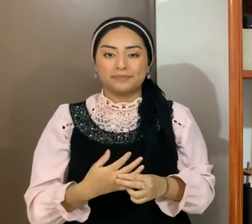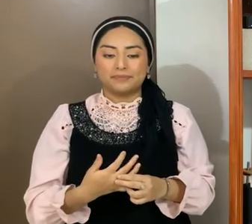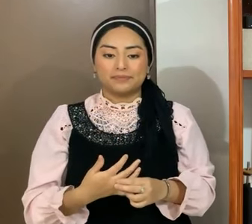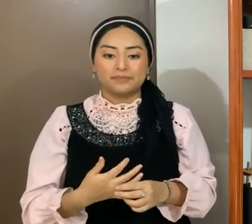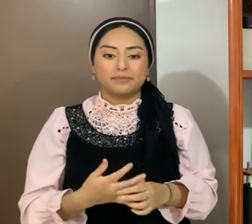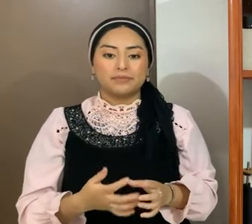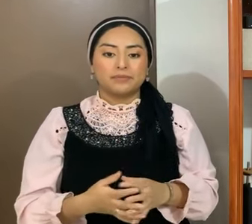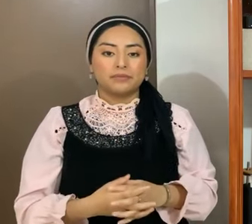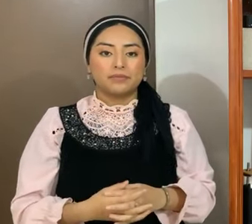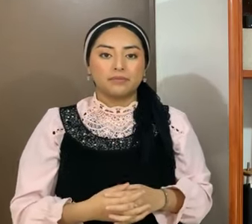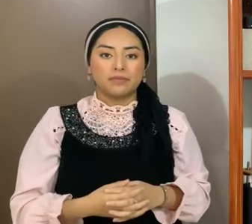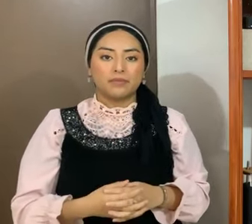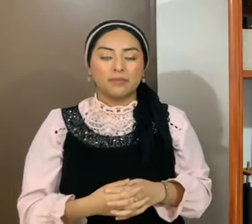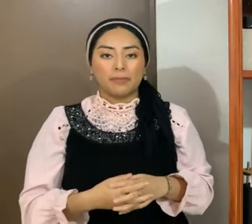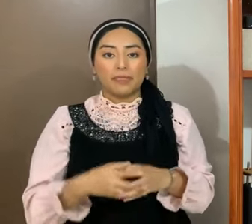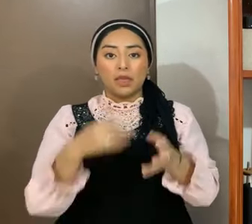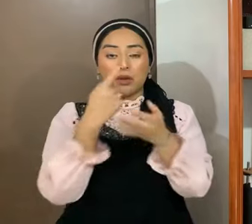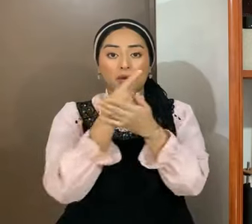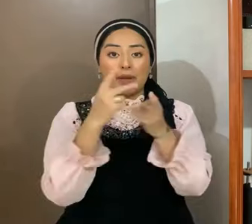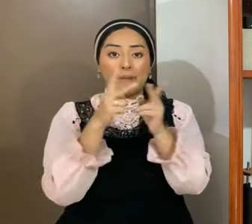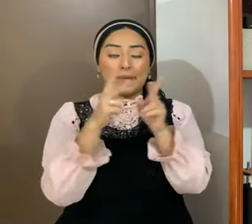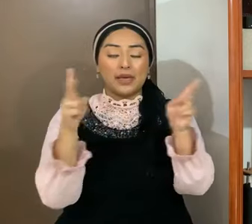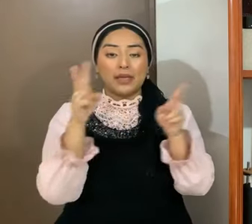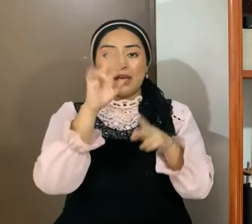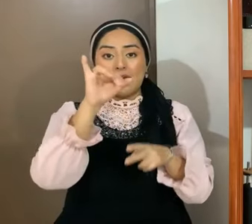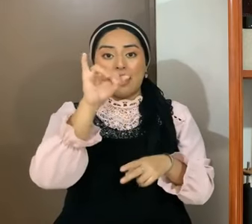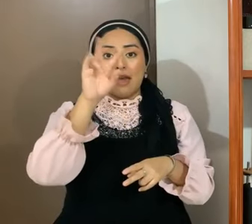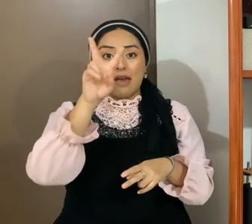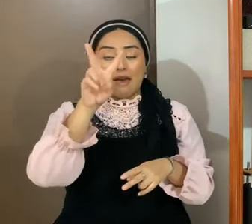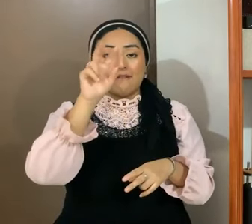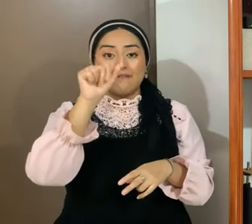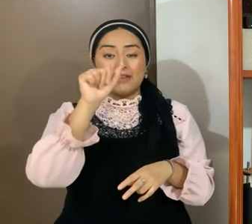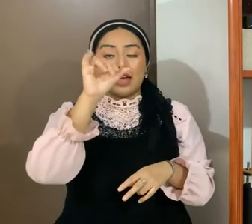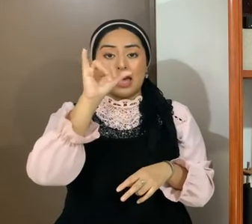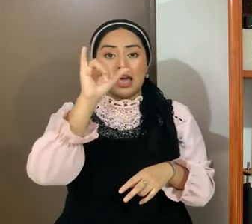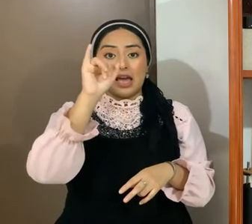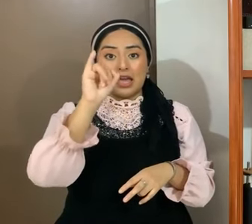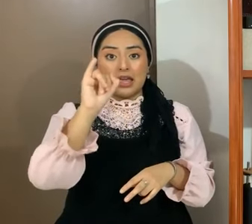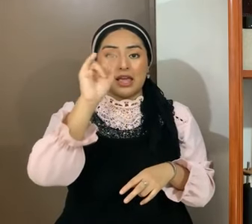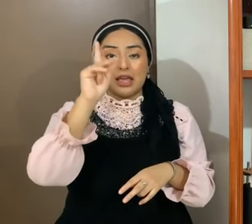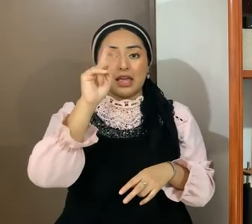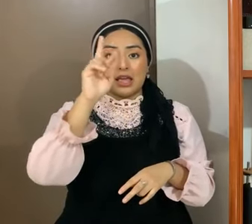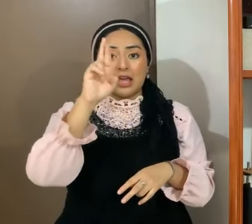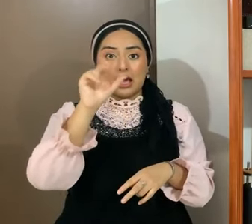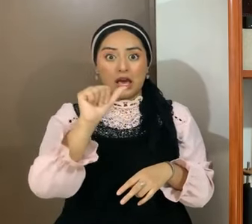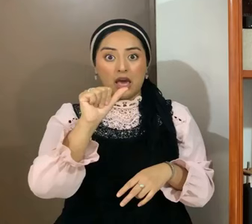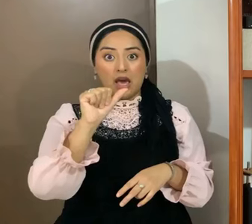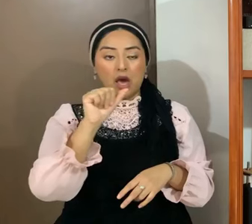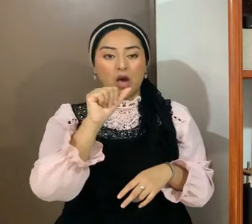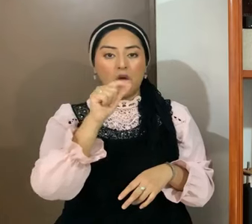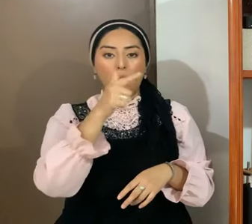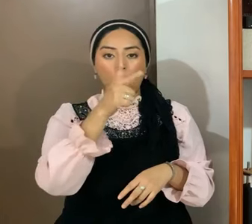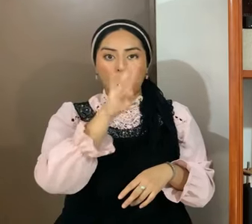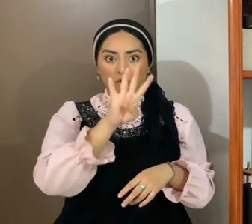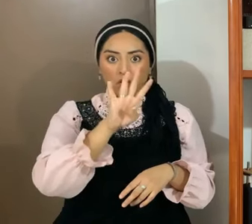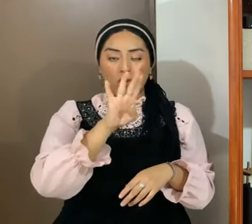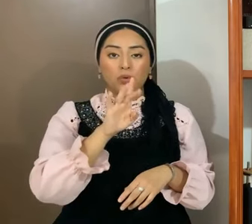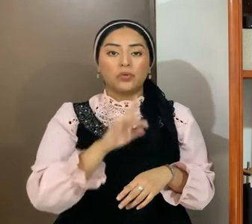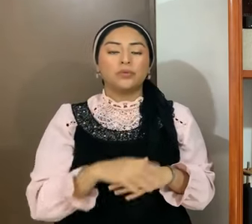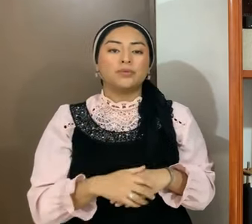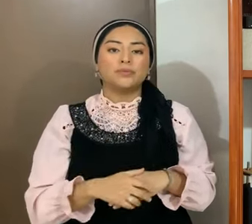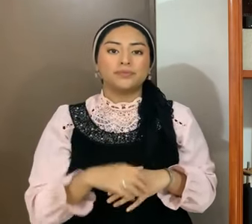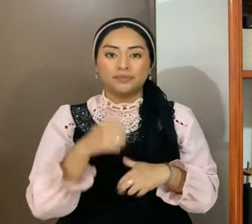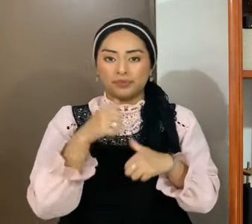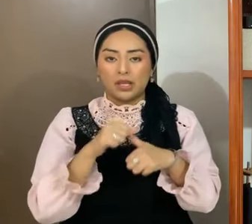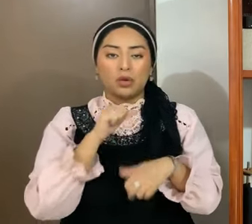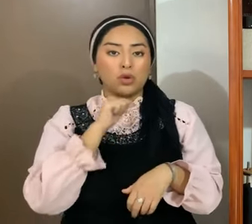Sahim. Parashá Vayikra, la número 24 de 54. Ya lo dijimos, el nombre correcto no